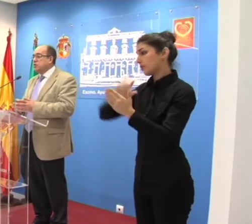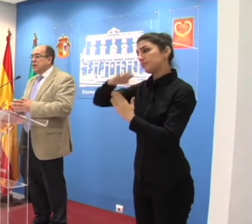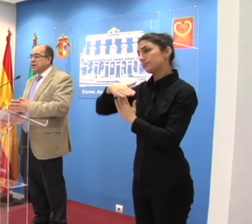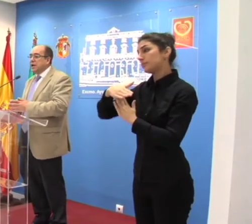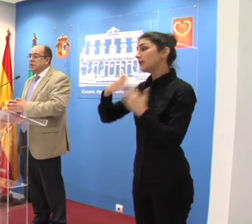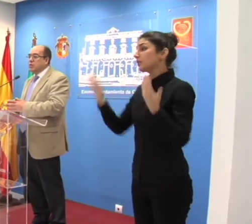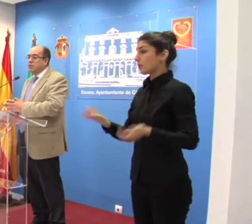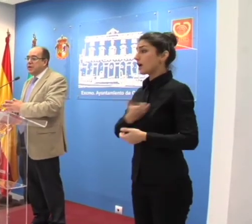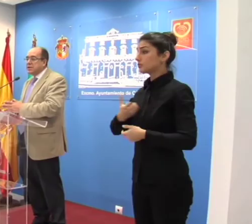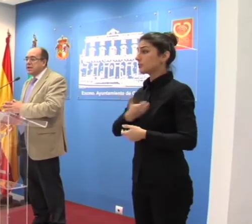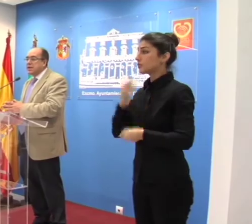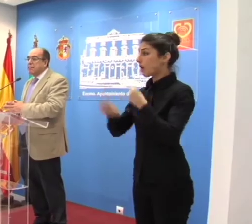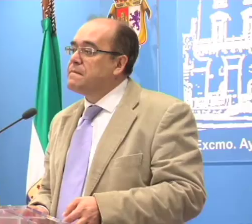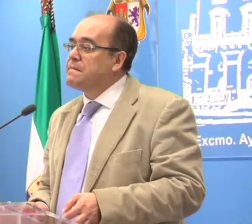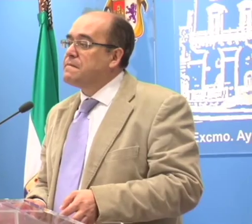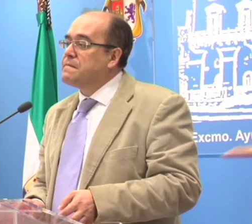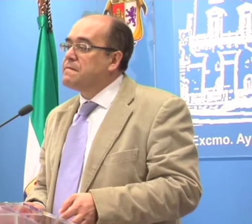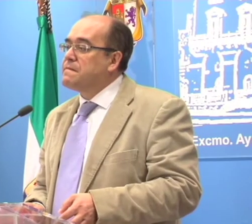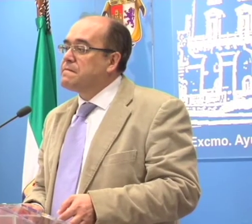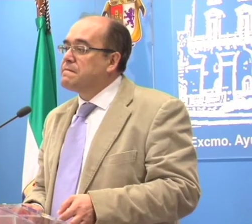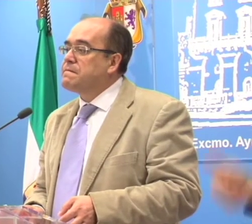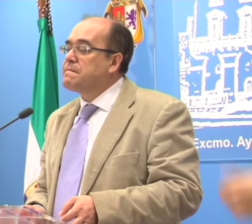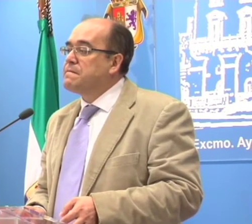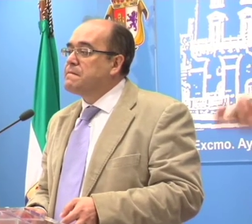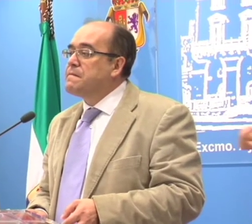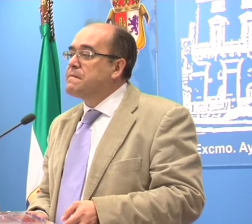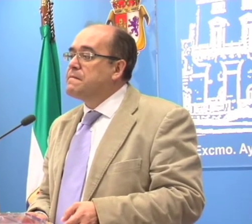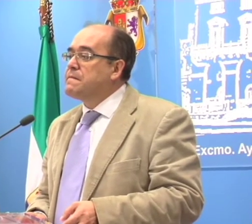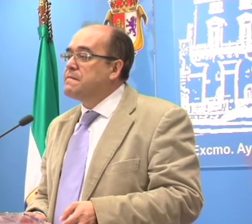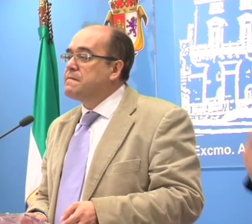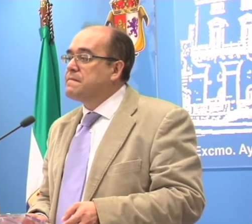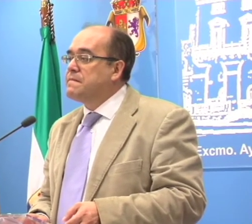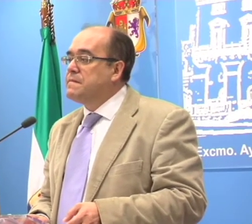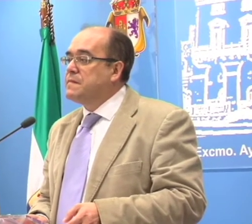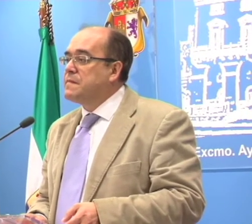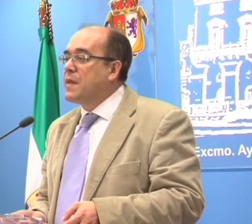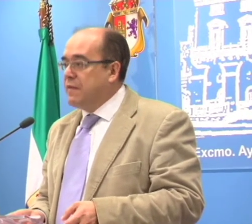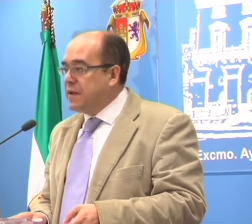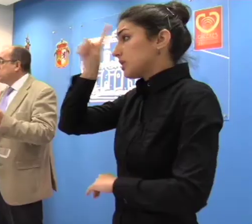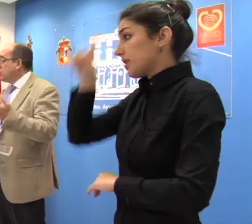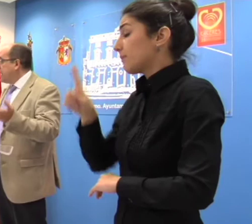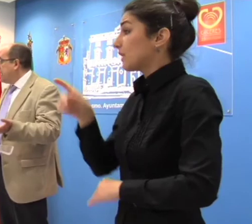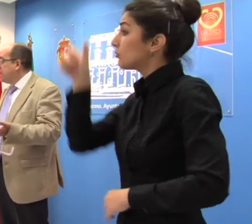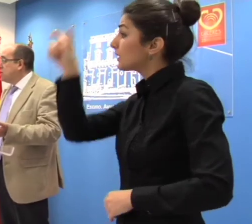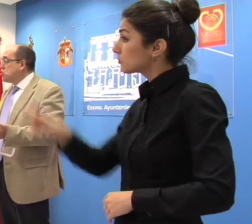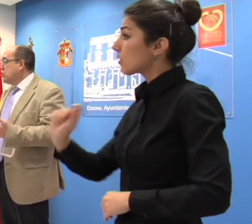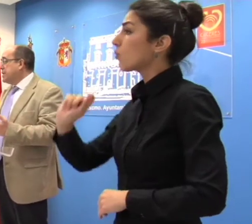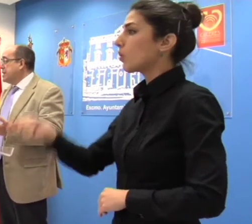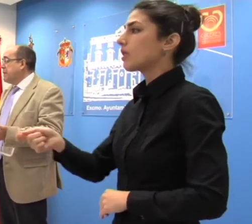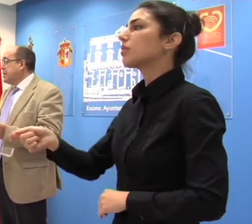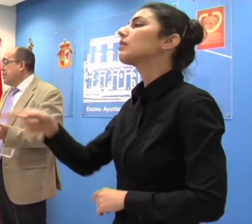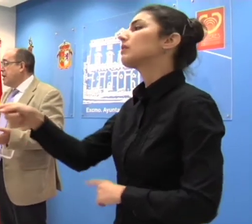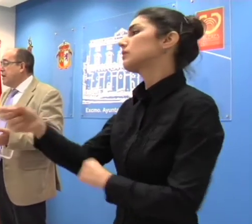portavoz del ayuntamiento ha comparecido para anunciar Cuáles serán los actos institucionales con motivo de la celebración del 25 aniversario de